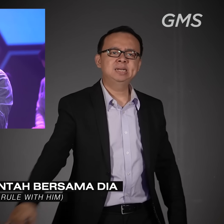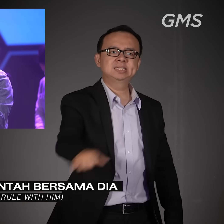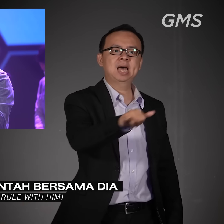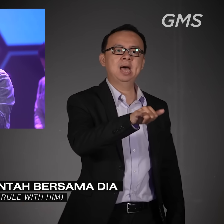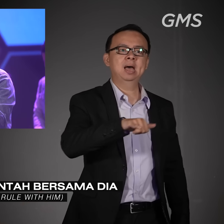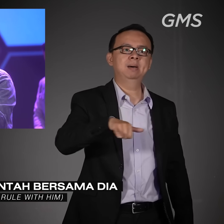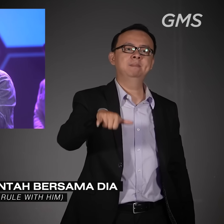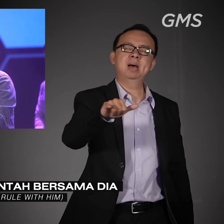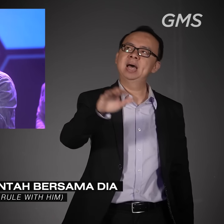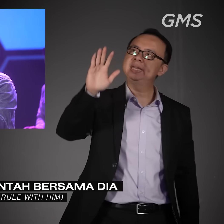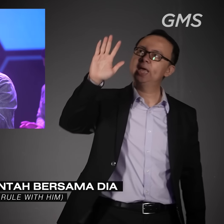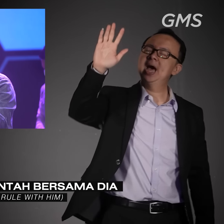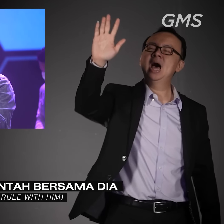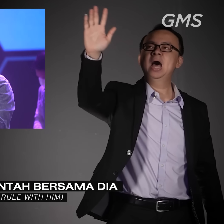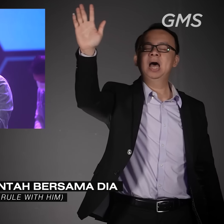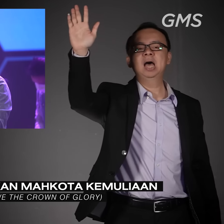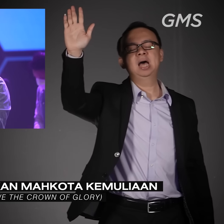bersama Dia